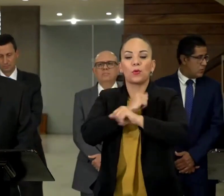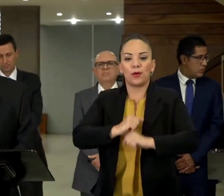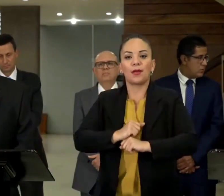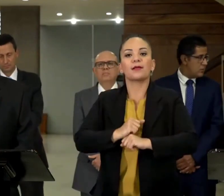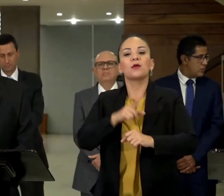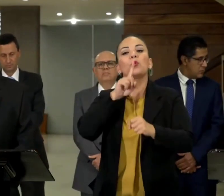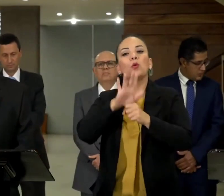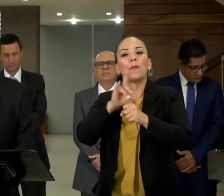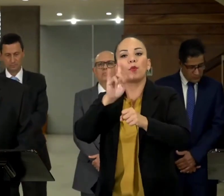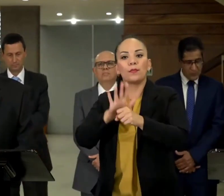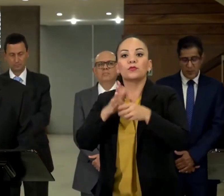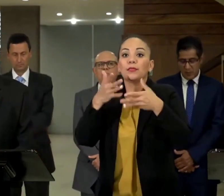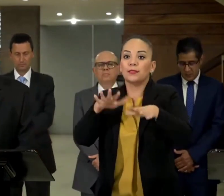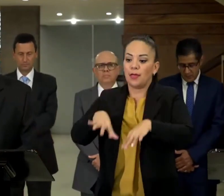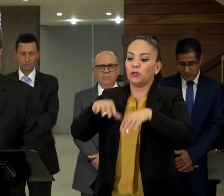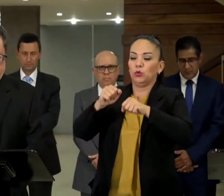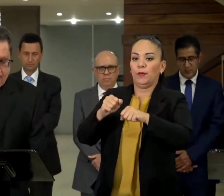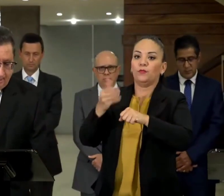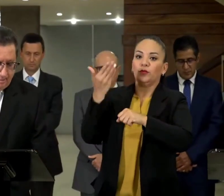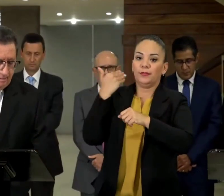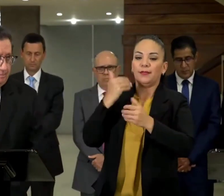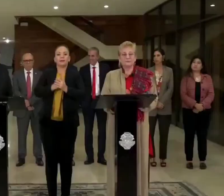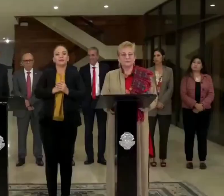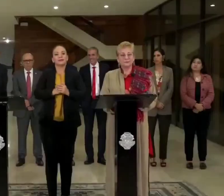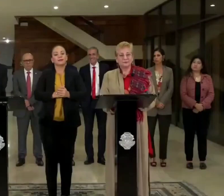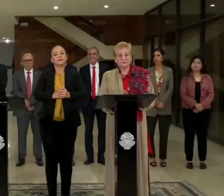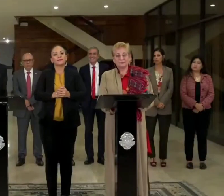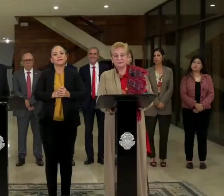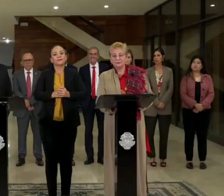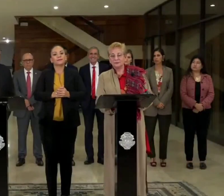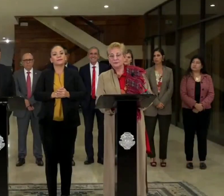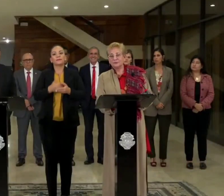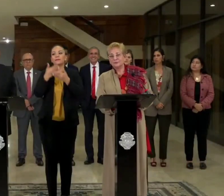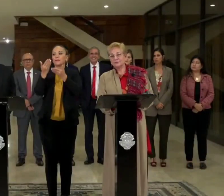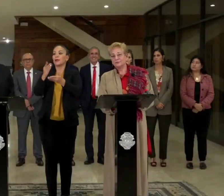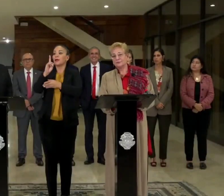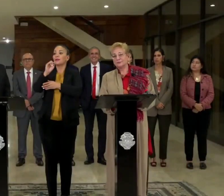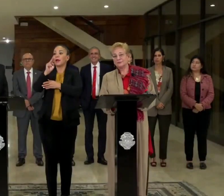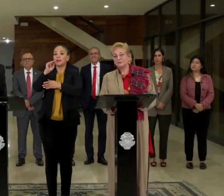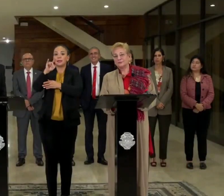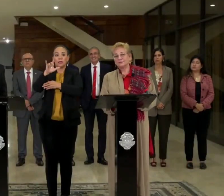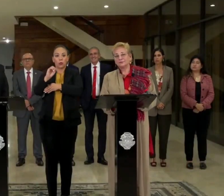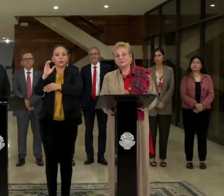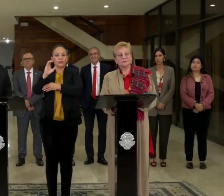los compromisos que habíamos asumido. Danilo Chávez, de La Reacción.